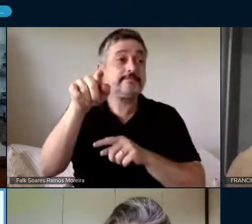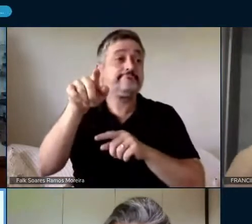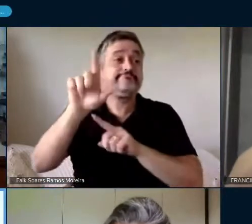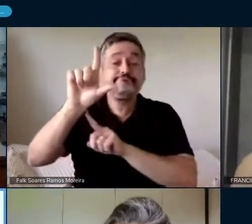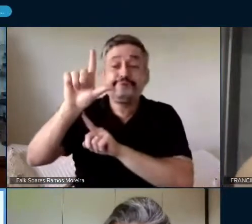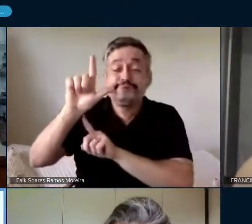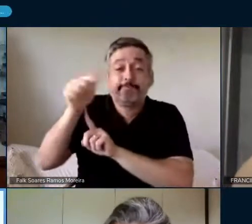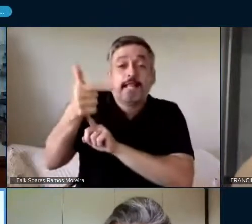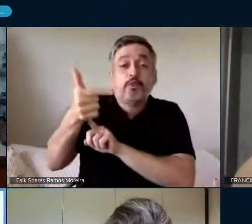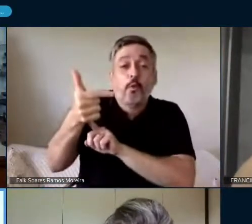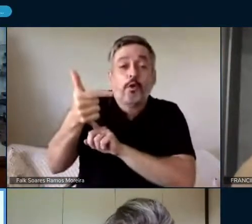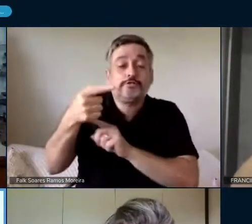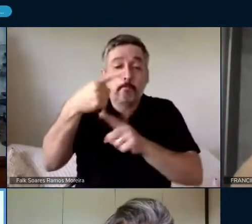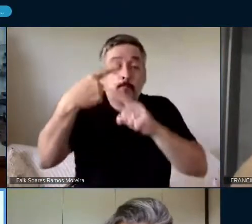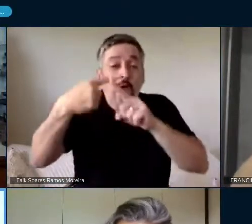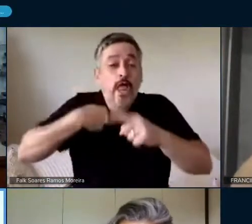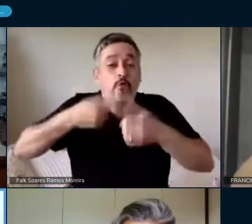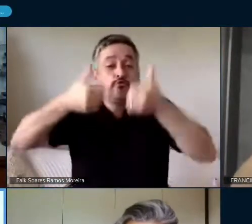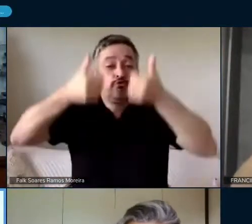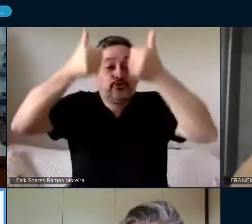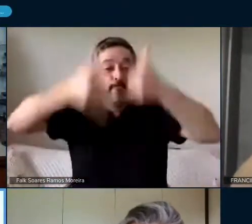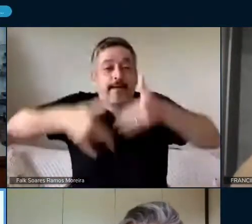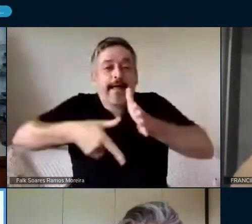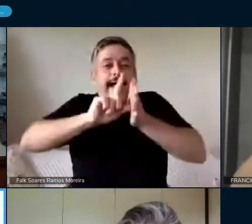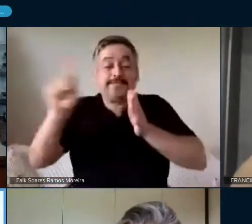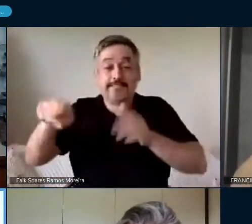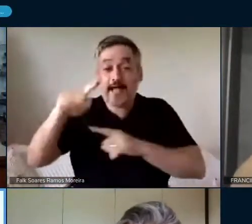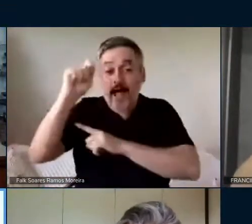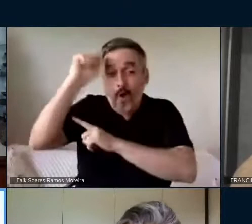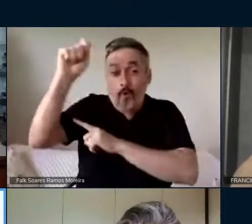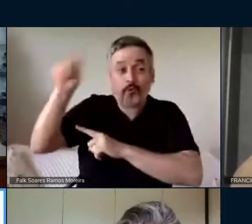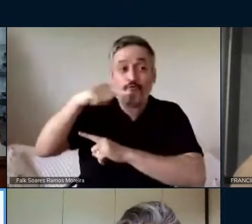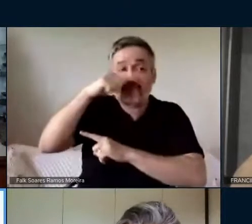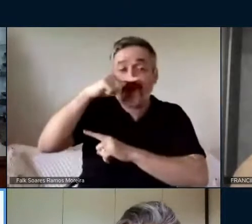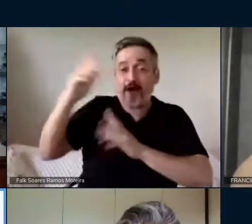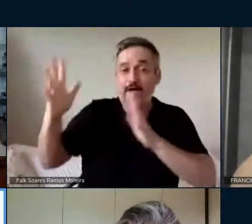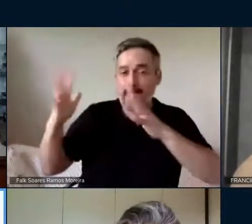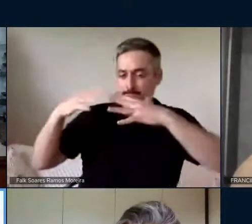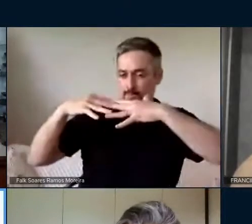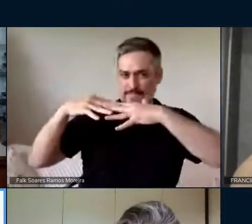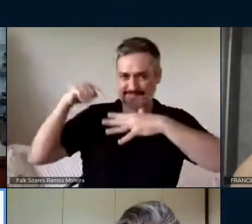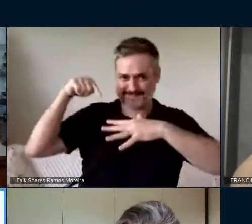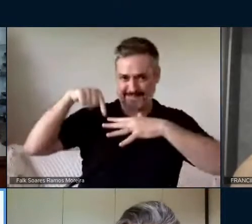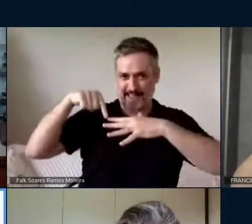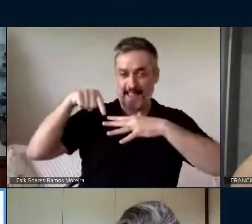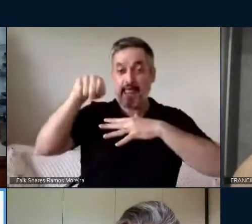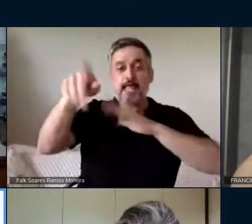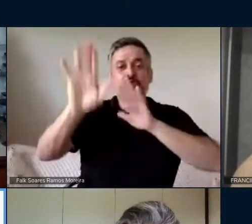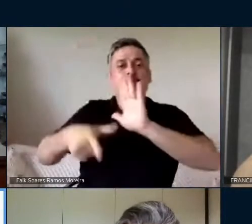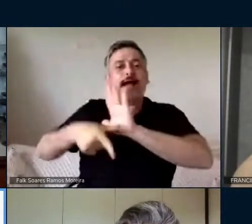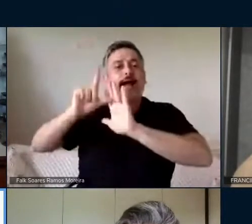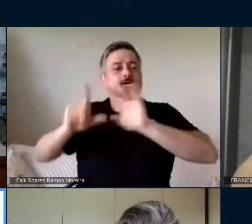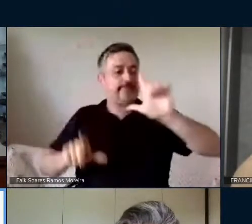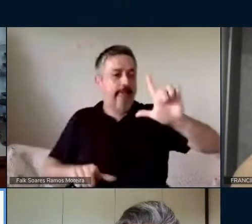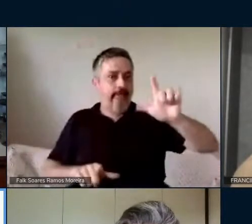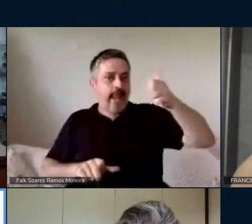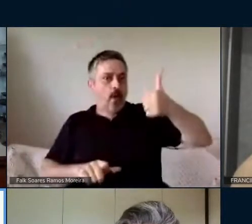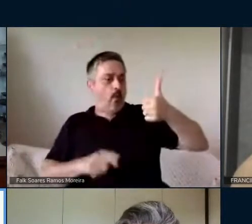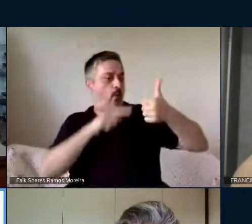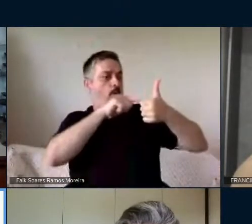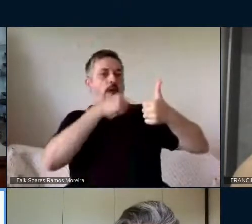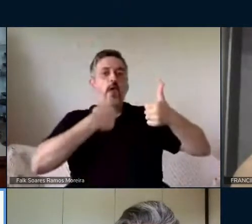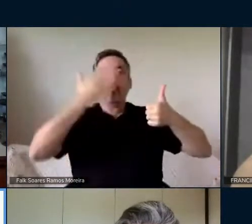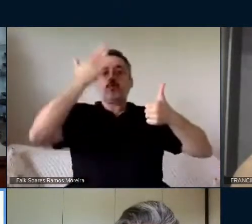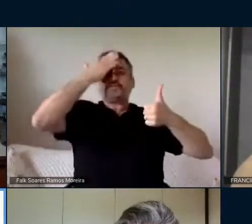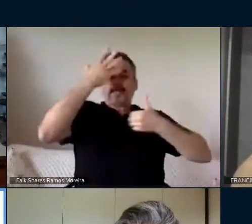Bem, aqui quando a gente apresenta o conceito de L2 e aí traz sobre a questão